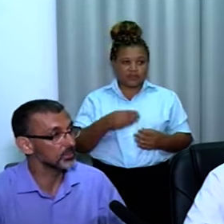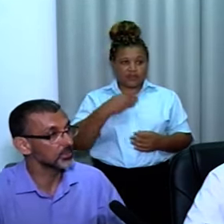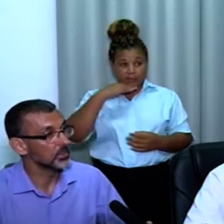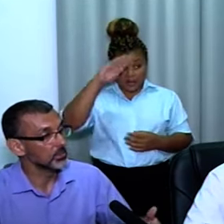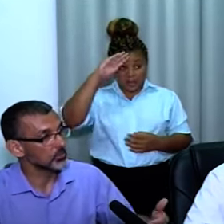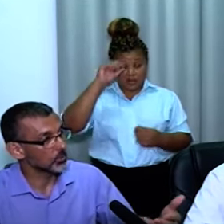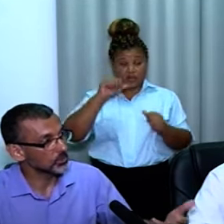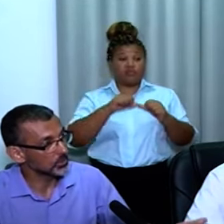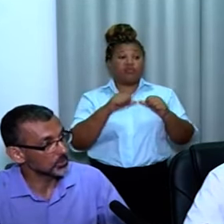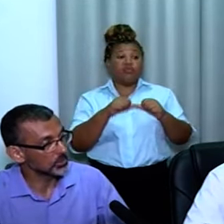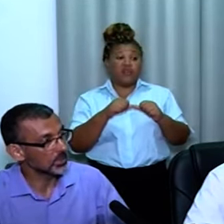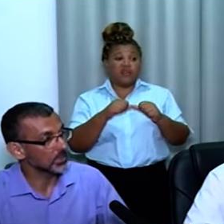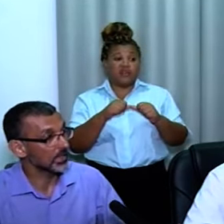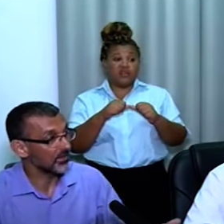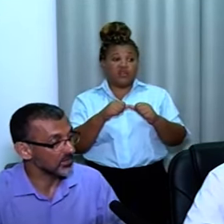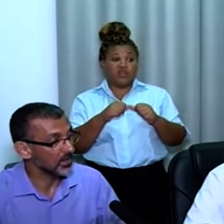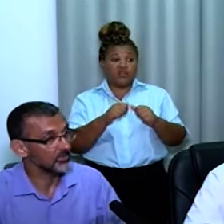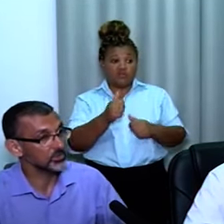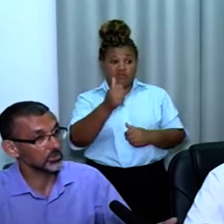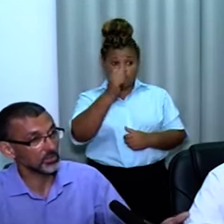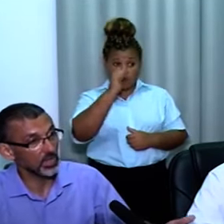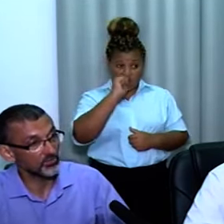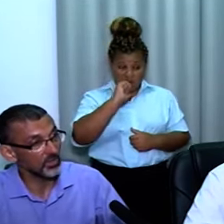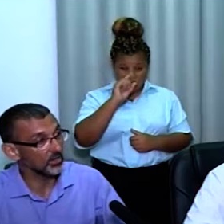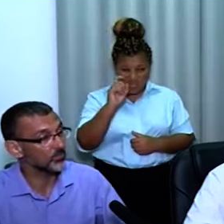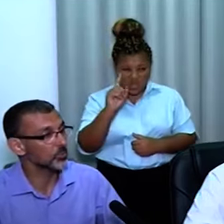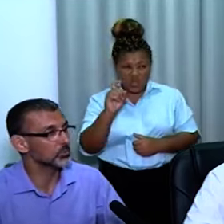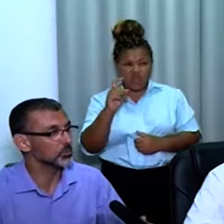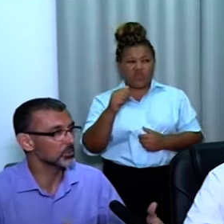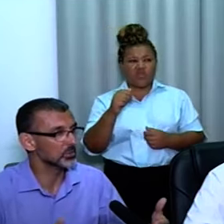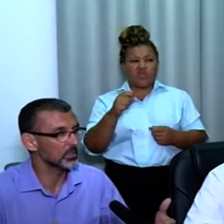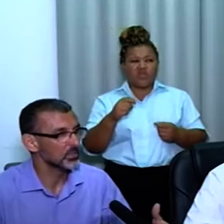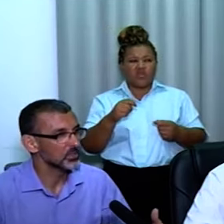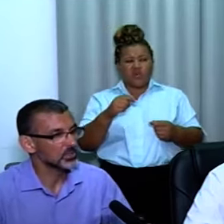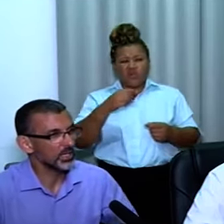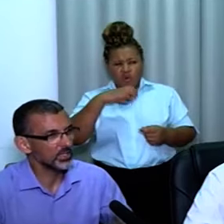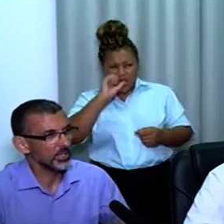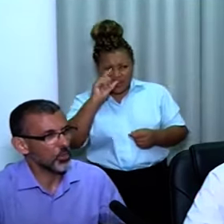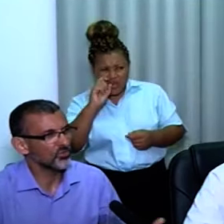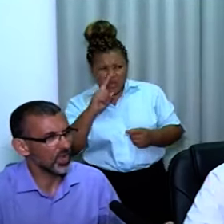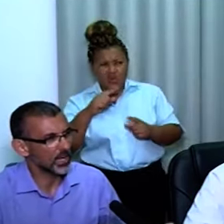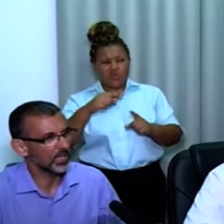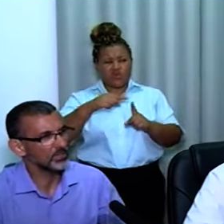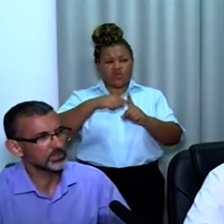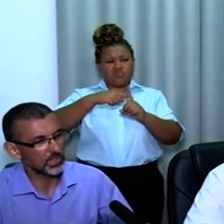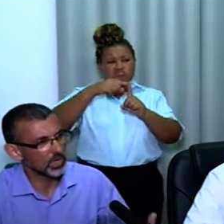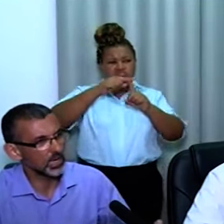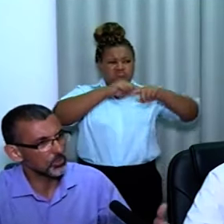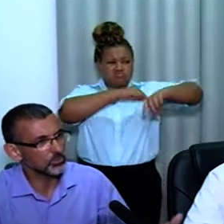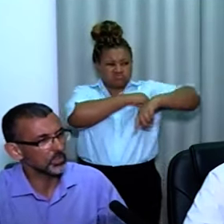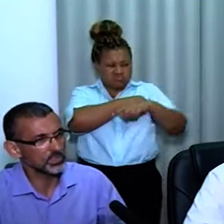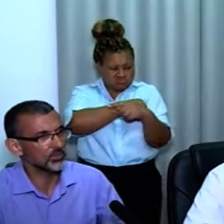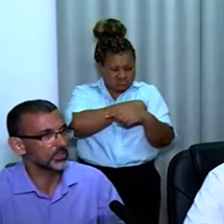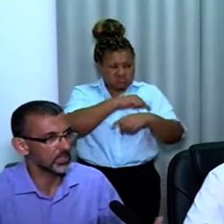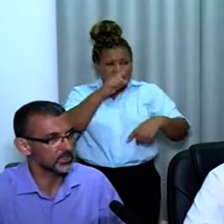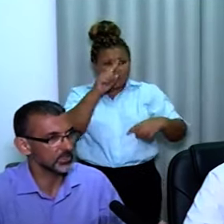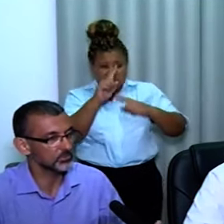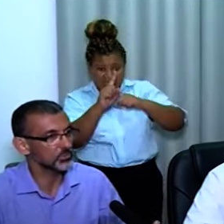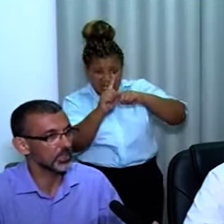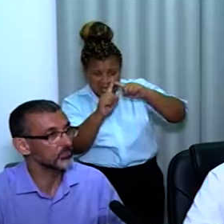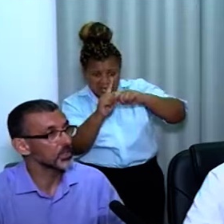dehydraté, ou contre autres, la fièvre, si vous avez la fièvre, ou contre les autres, quand le corps fait mal, ça, vous pouvez contrôler. Ça, nous avons